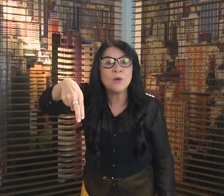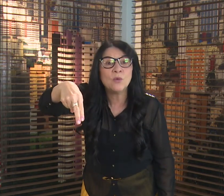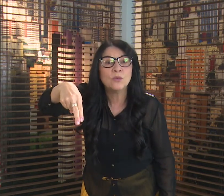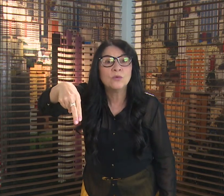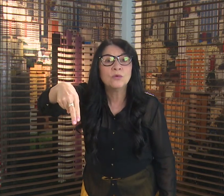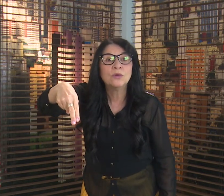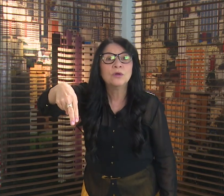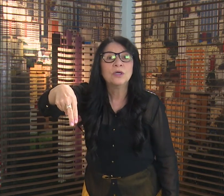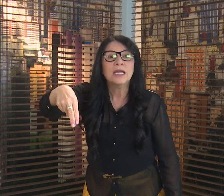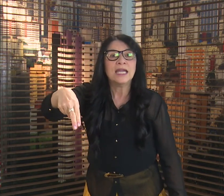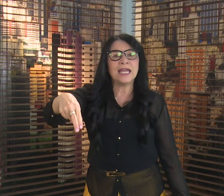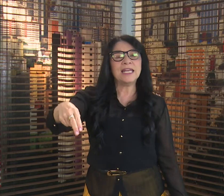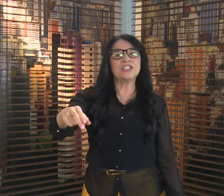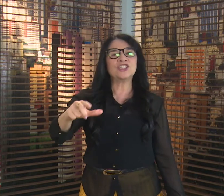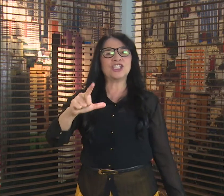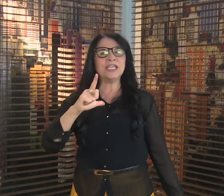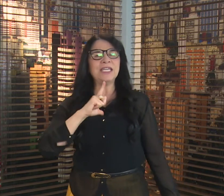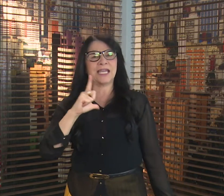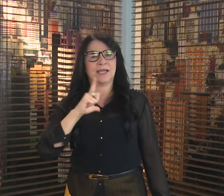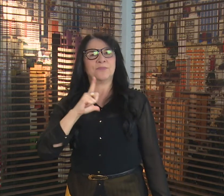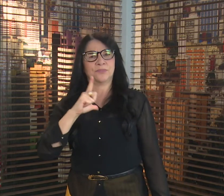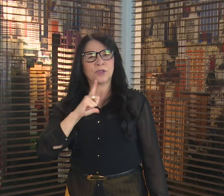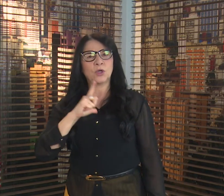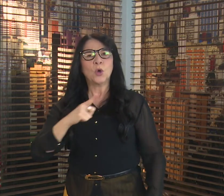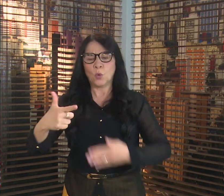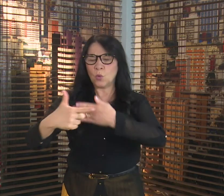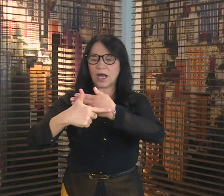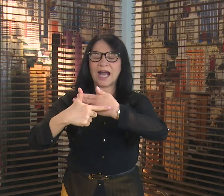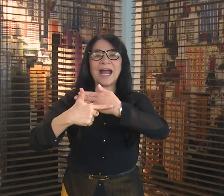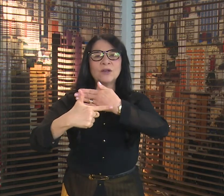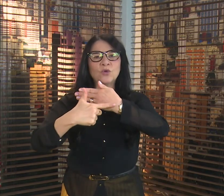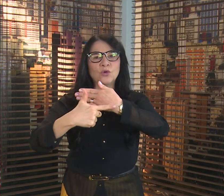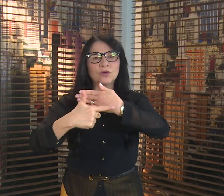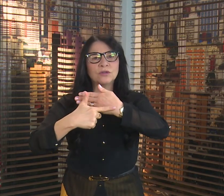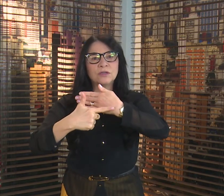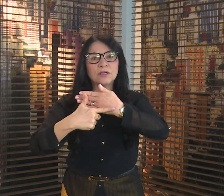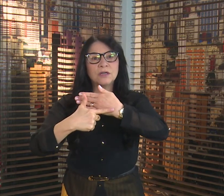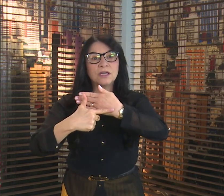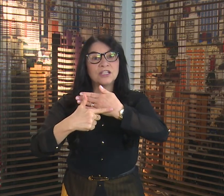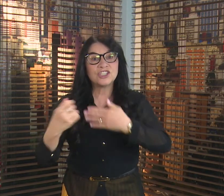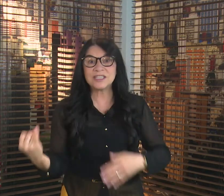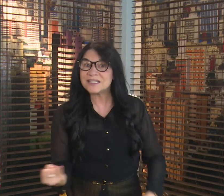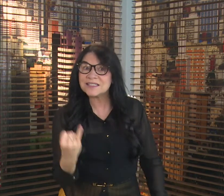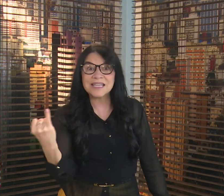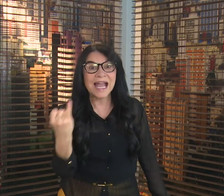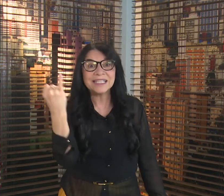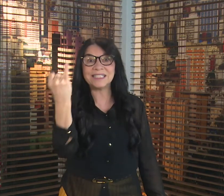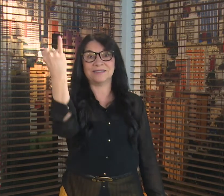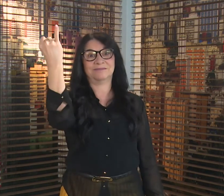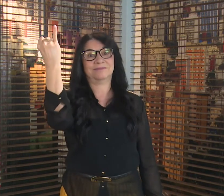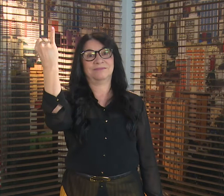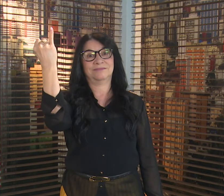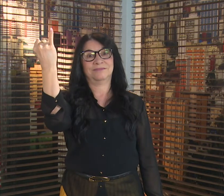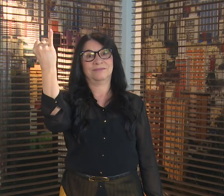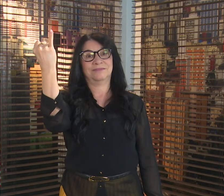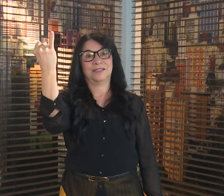Daniel, ele tinha um cargo de destaque,